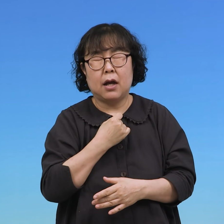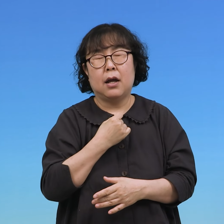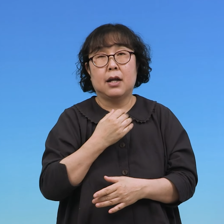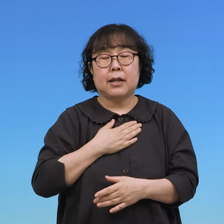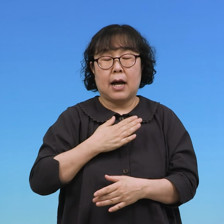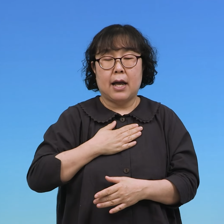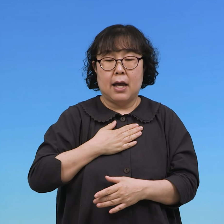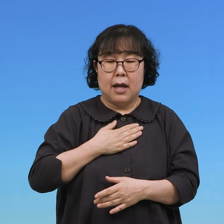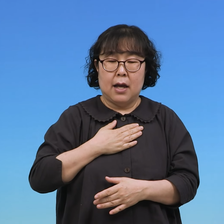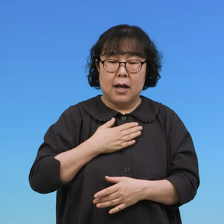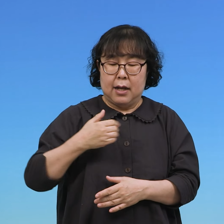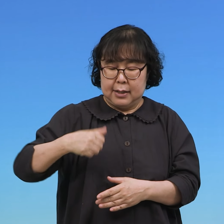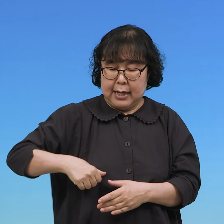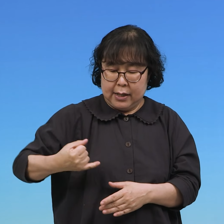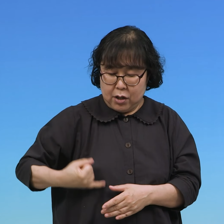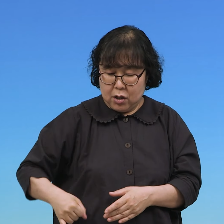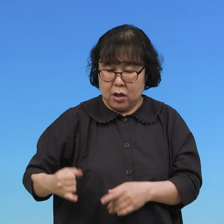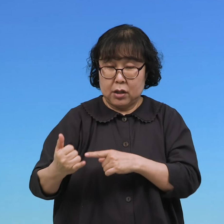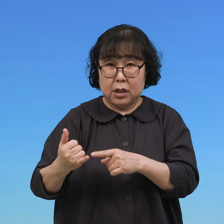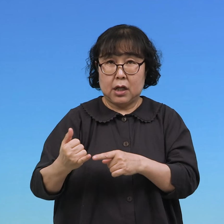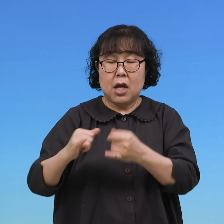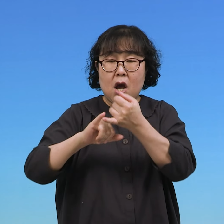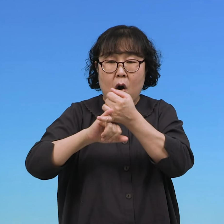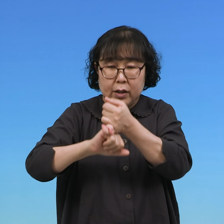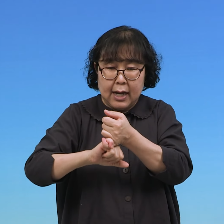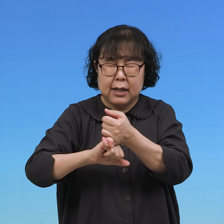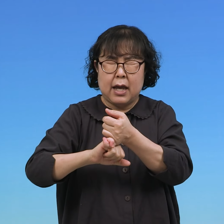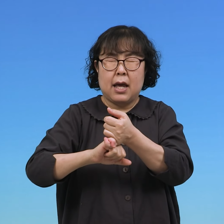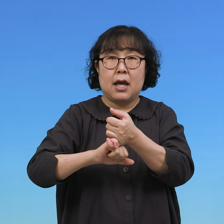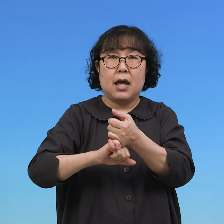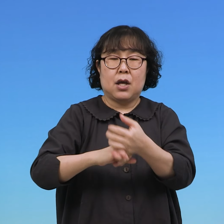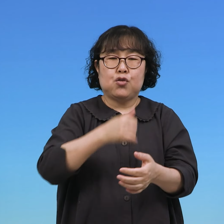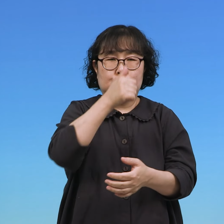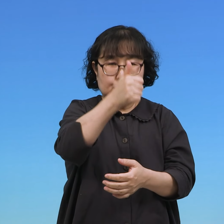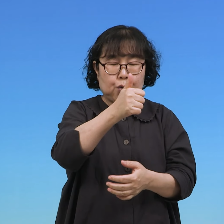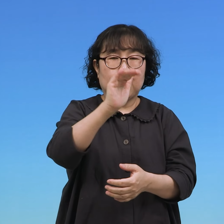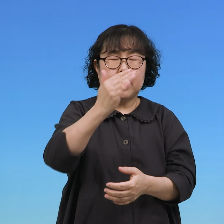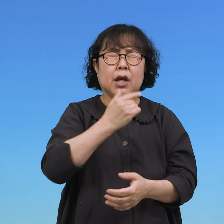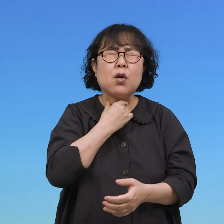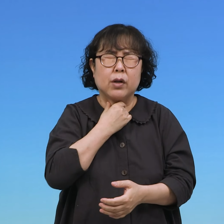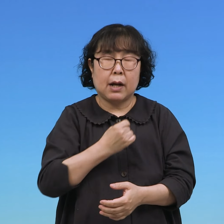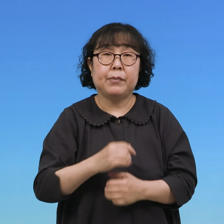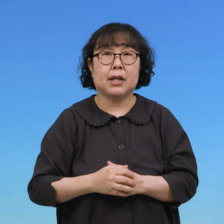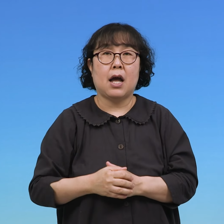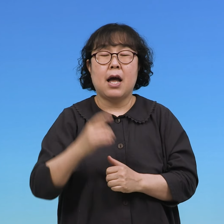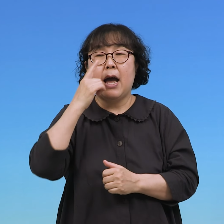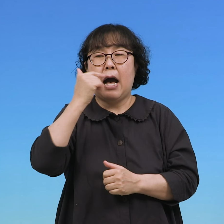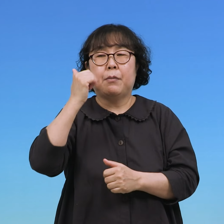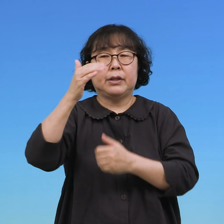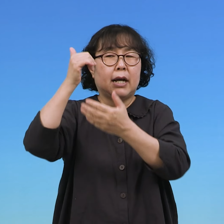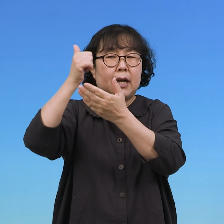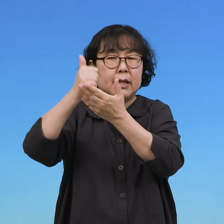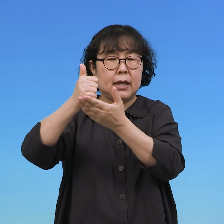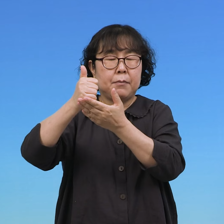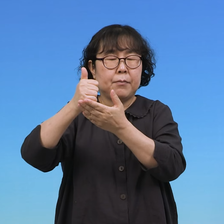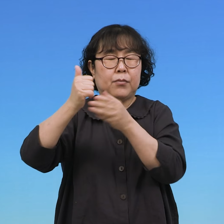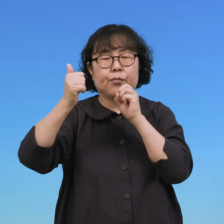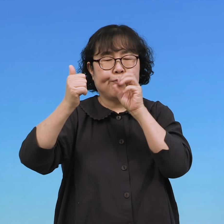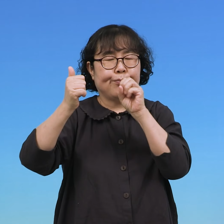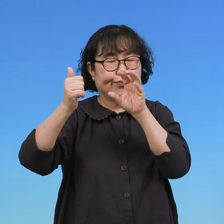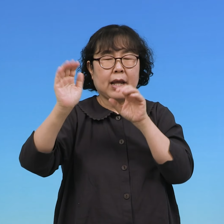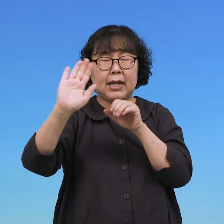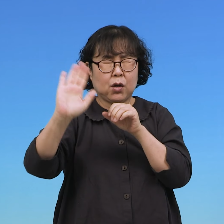아니라 그들이 언약 당사자가 되기를 원합니다. 그들 입술에서 우리 아버지의 하나님밖에 나오지 아니하는 것이